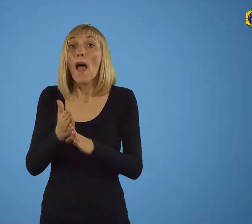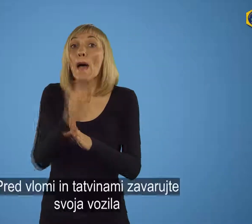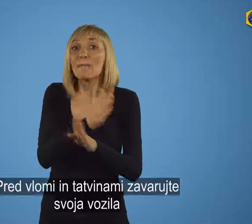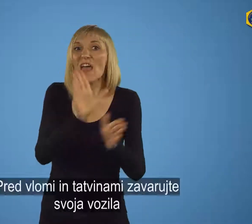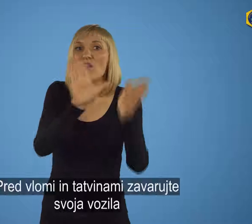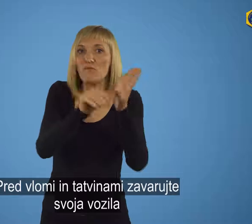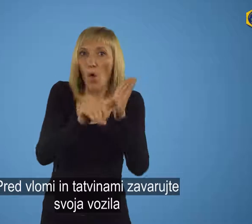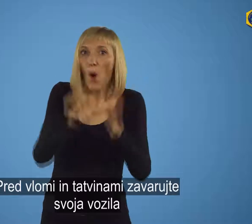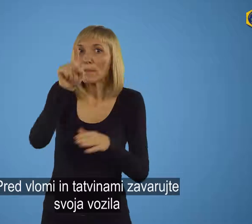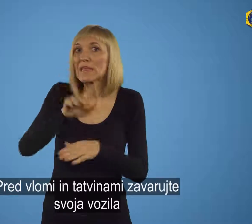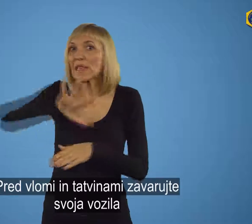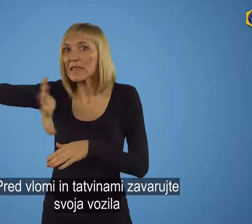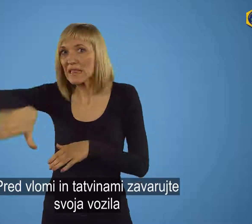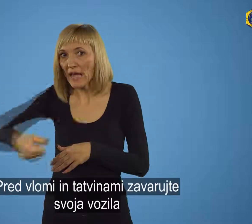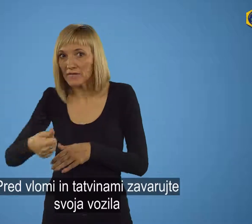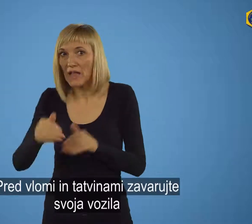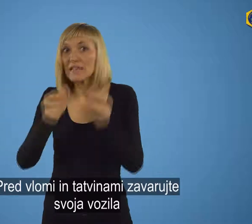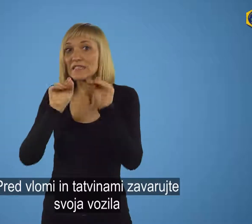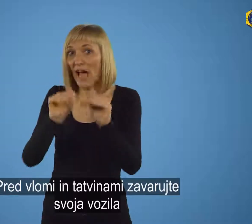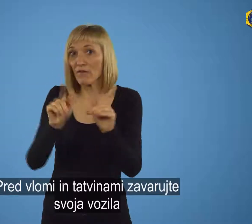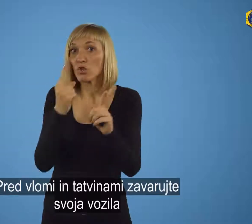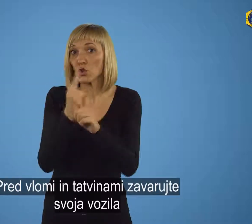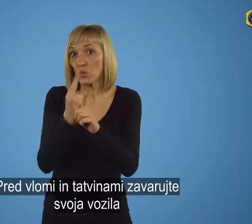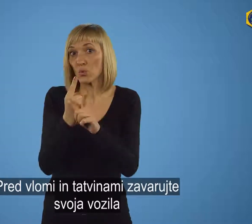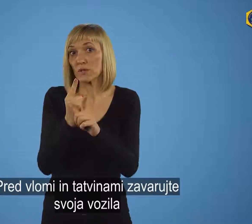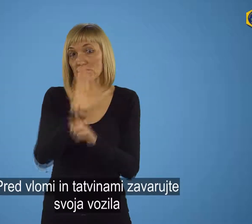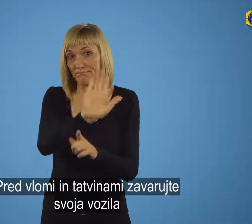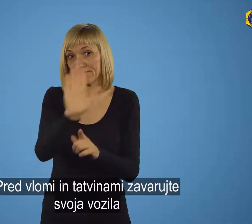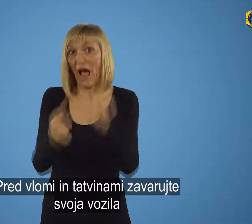Pred vlomi in tatvinami zavarujte svoja vozila.